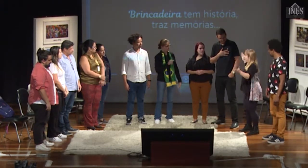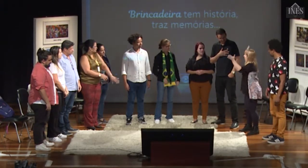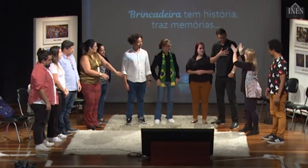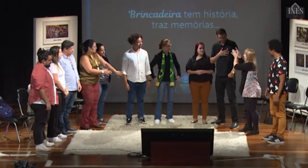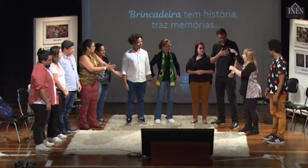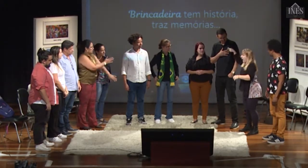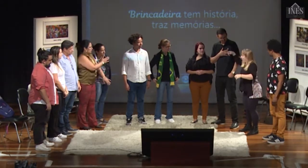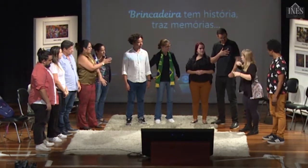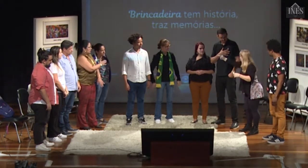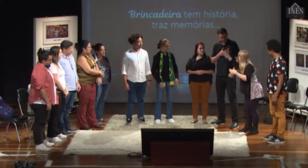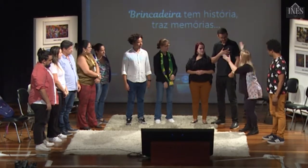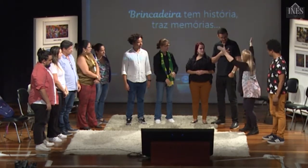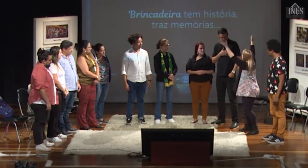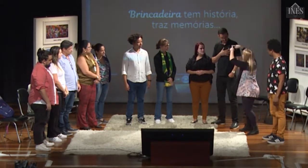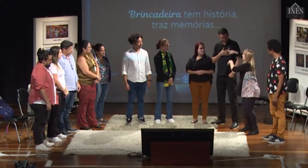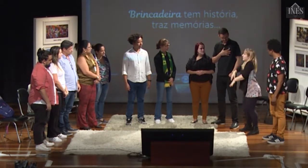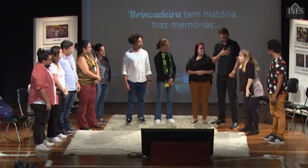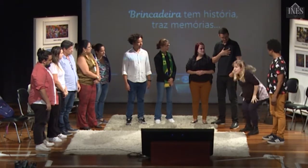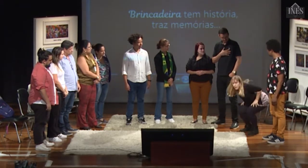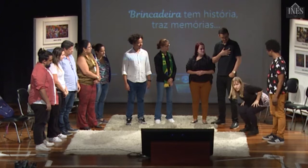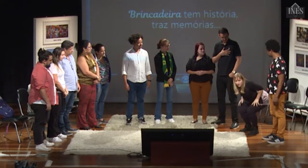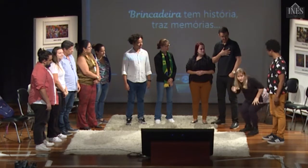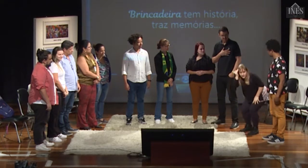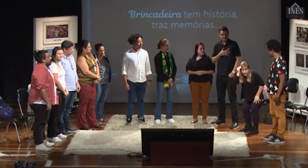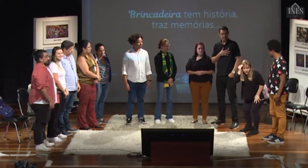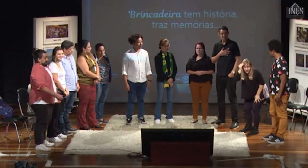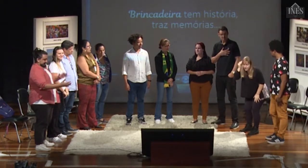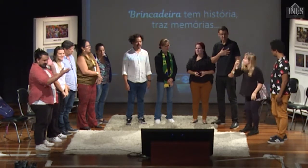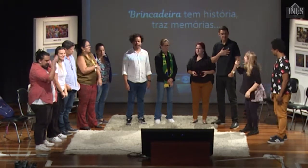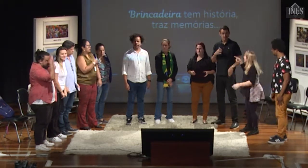E aí, eu vou bater palma aqui do lado dele, ele vai ter que abaixar. Entendeu? Ai, meu.